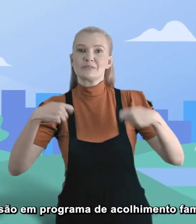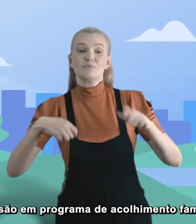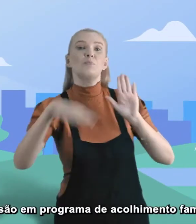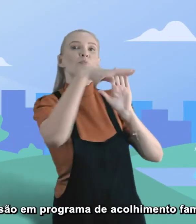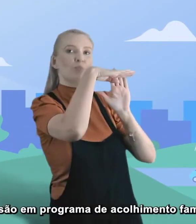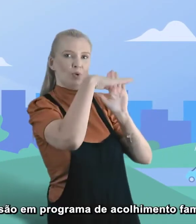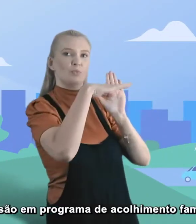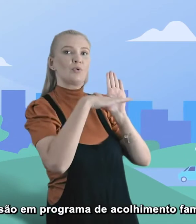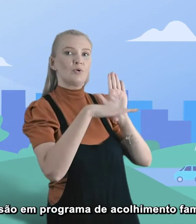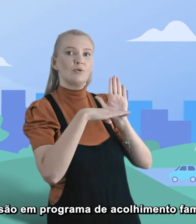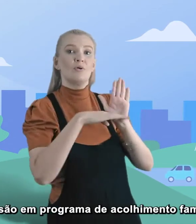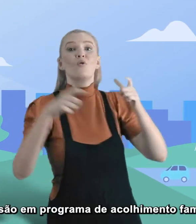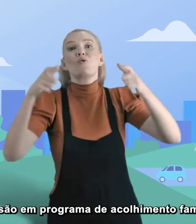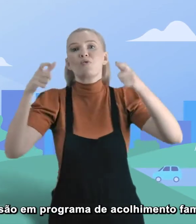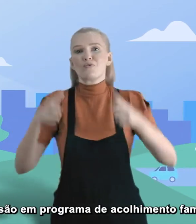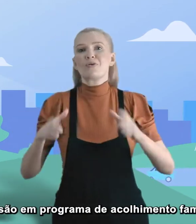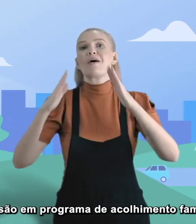Inclusão em programa de acolhimento familiar.